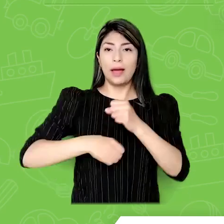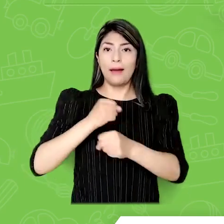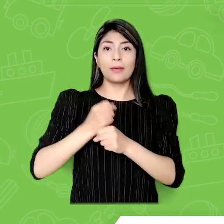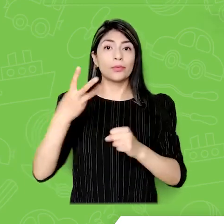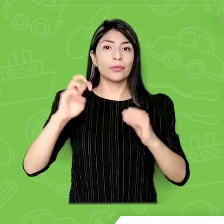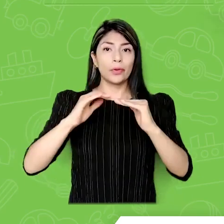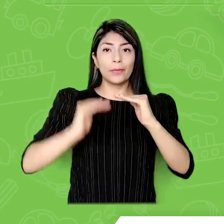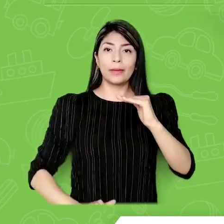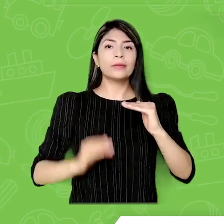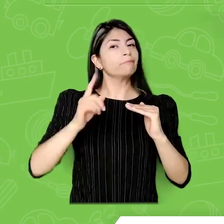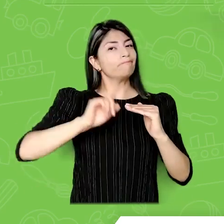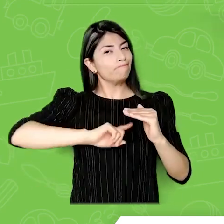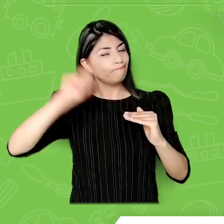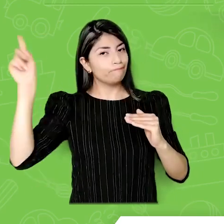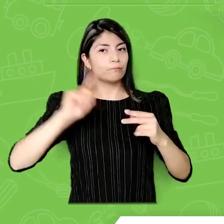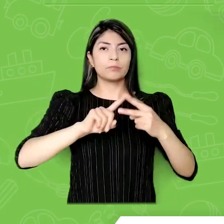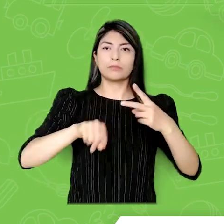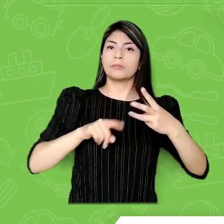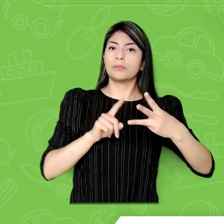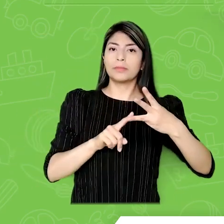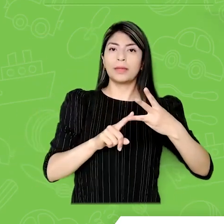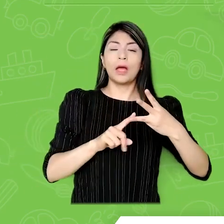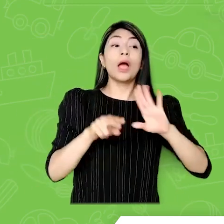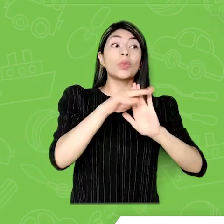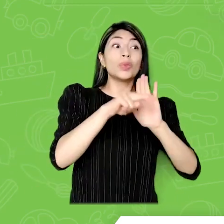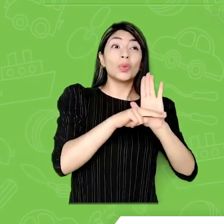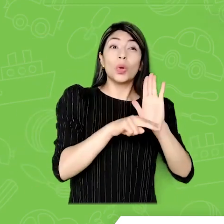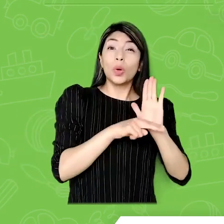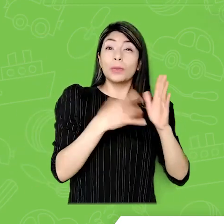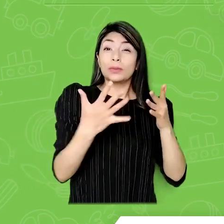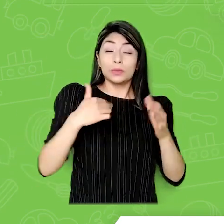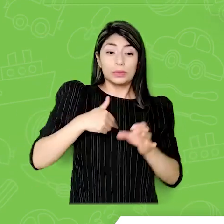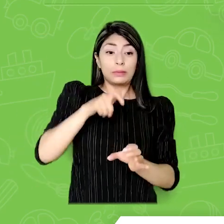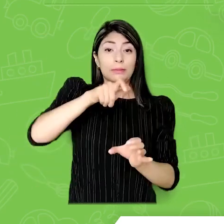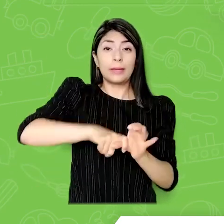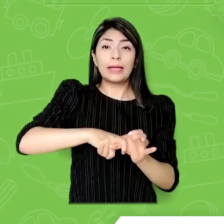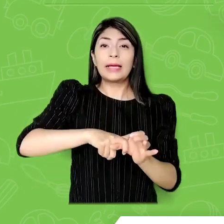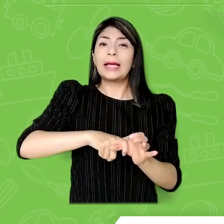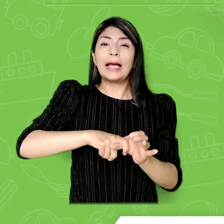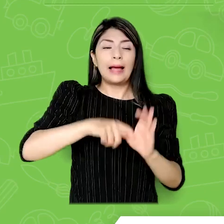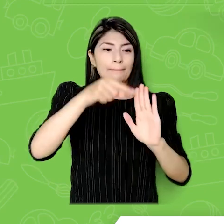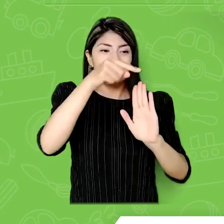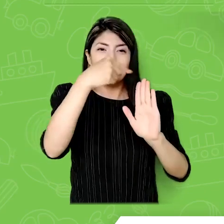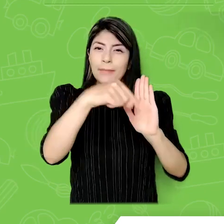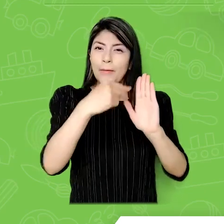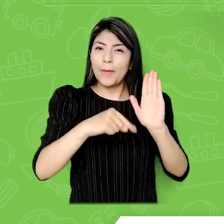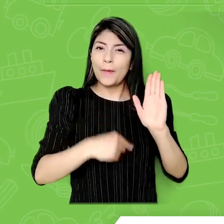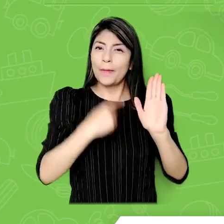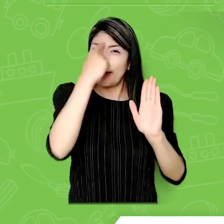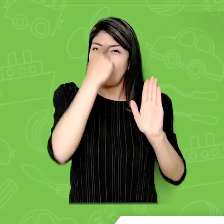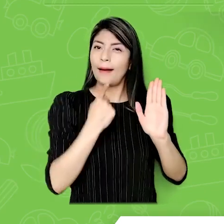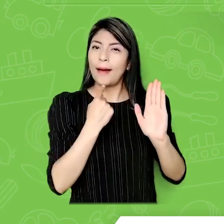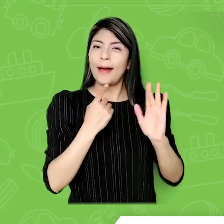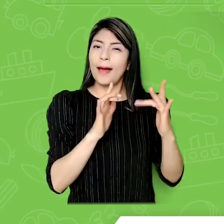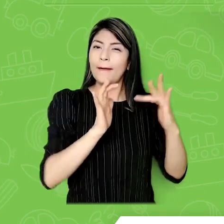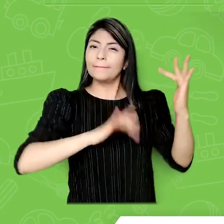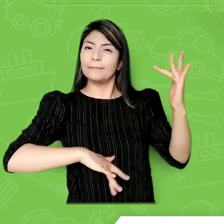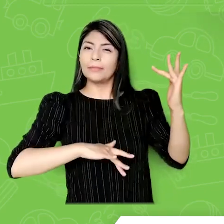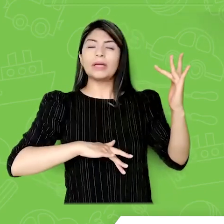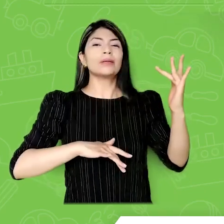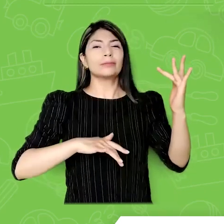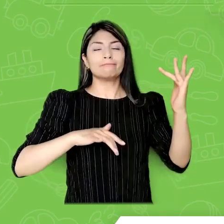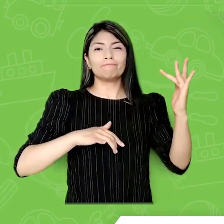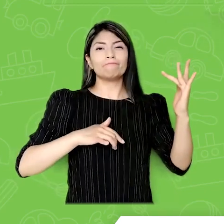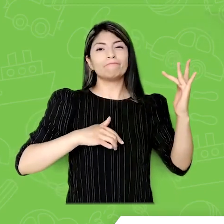cual se inscribe el aspirante, establecidos en el MEFCL vigente de la entidad que lo ofrece, con base en el cual se realiza